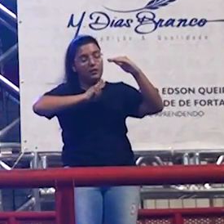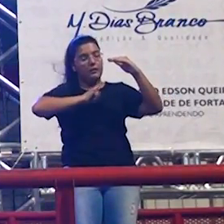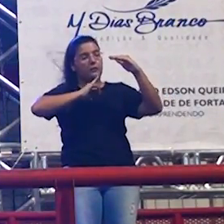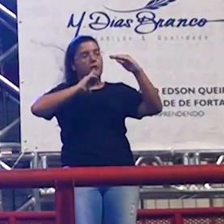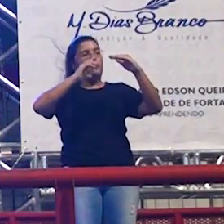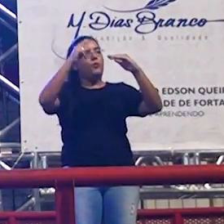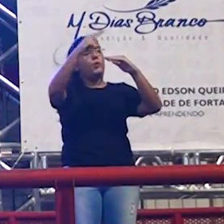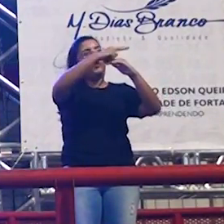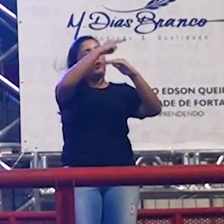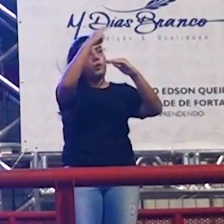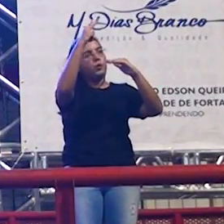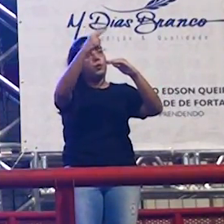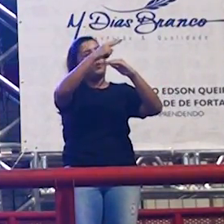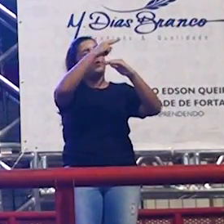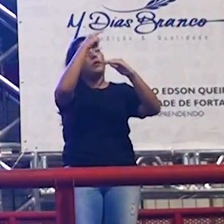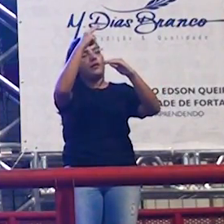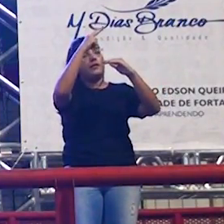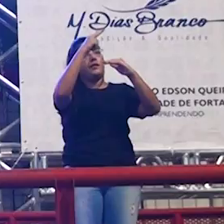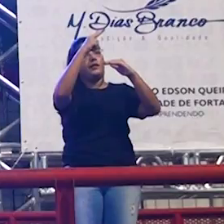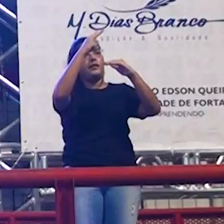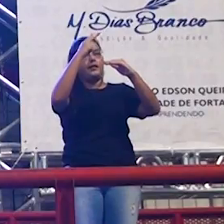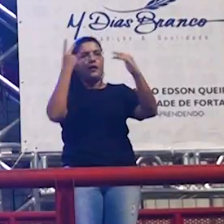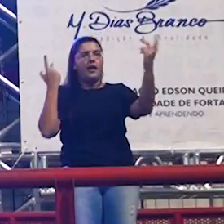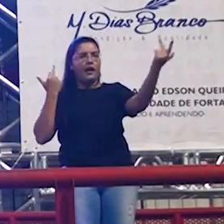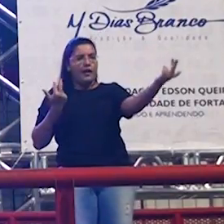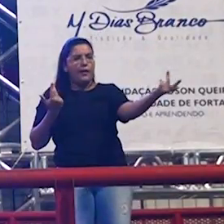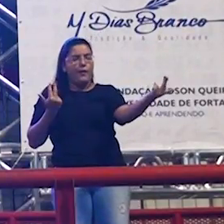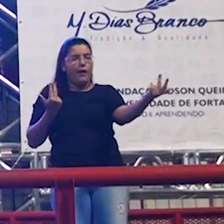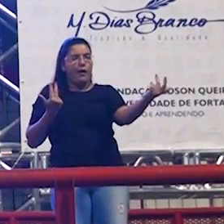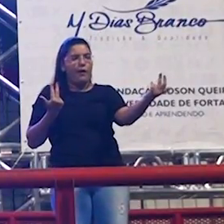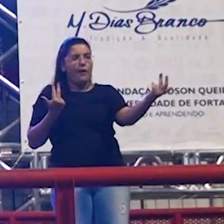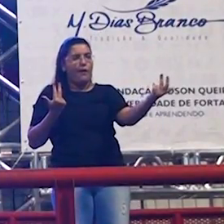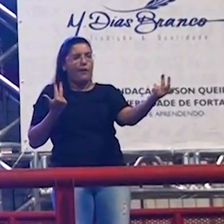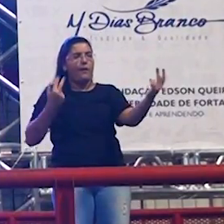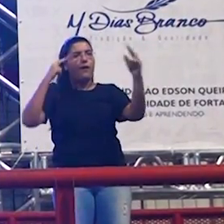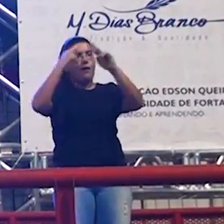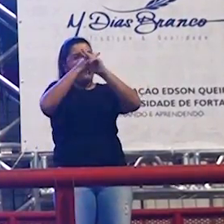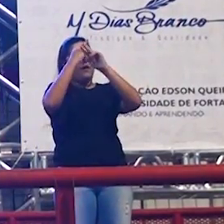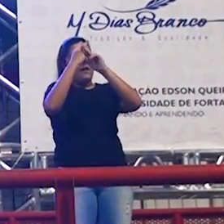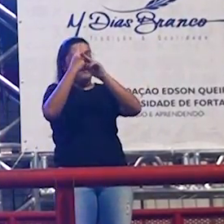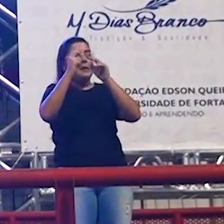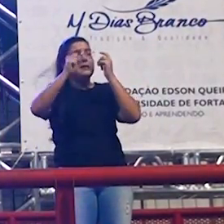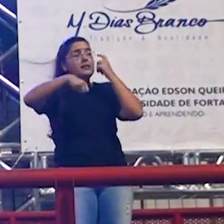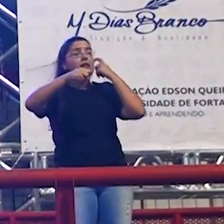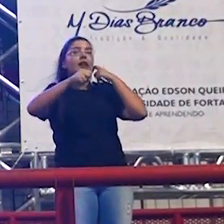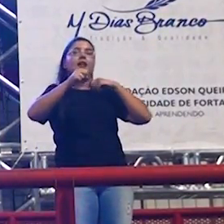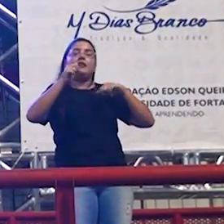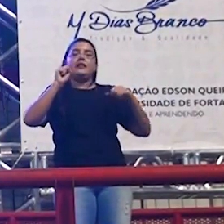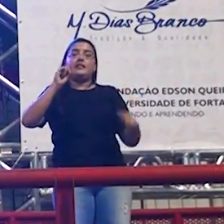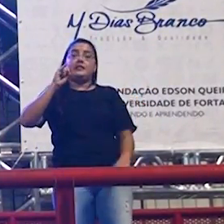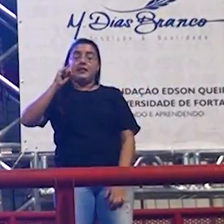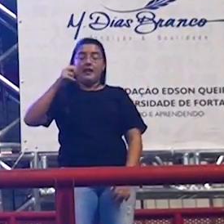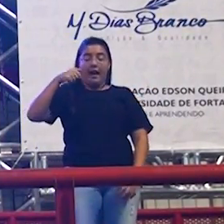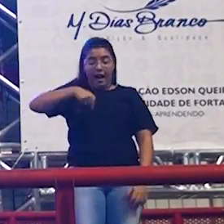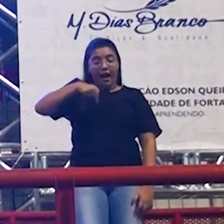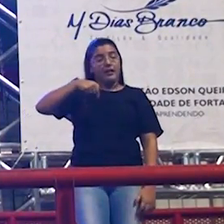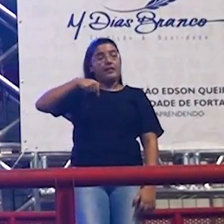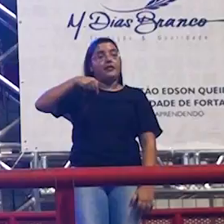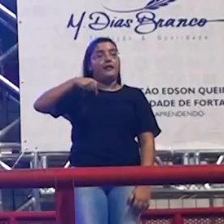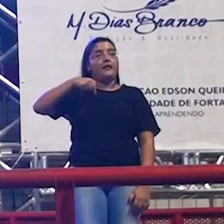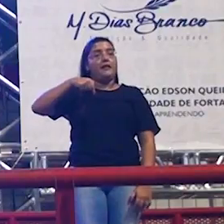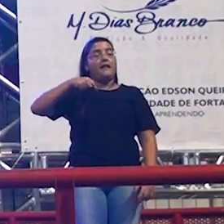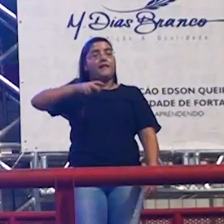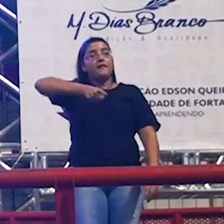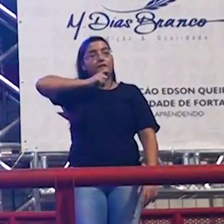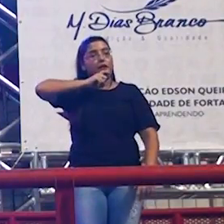está aqui passando sobre a minha cabeça, passa sobre a cabeça de vocês? Sim ou não? Sim. Se o ar daqui de cima é frio, sobre a cabeça de vocês eu tenho um